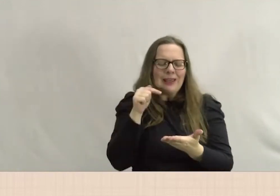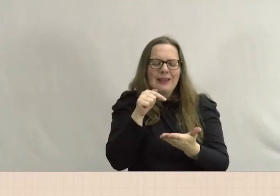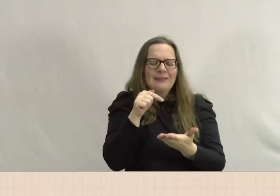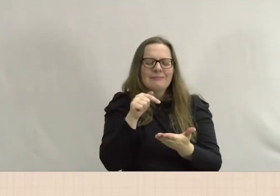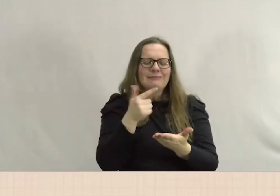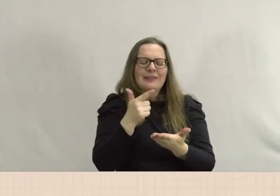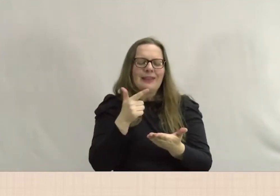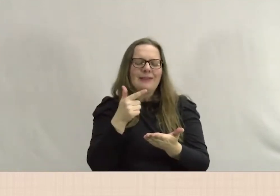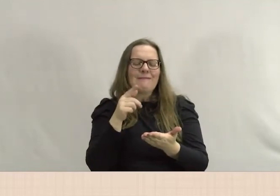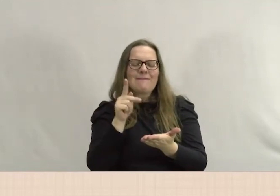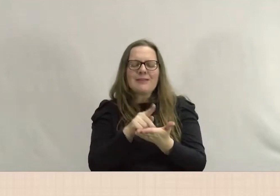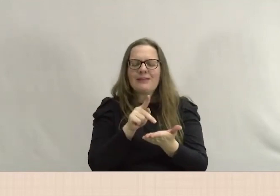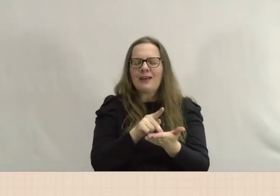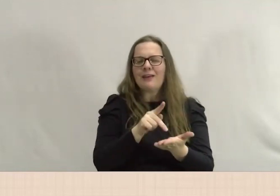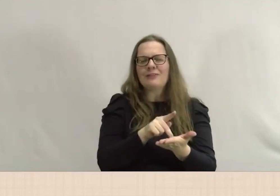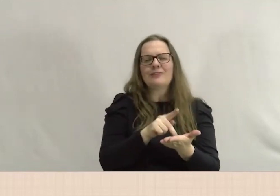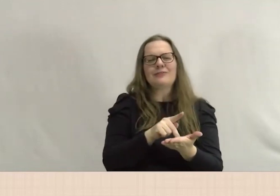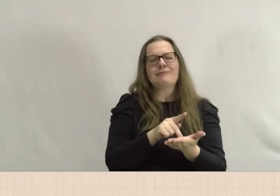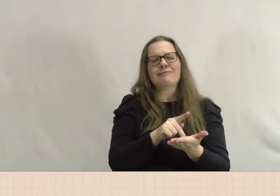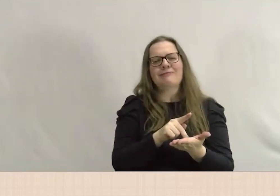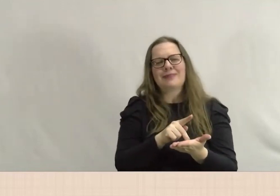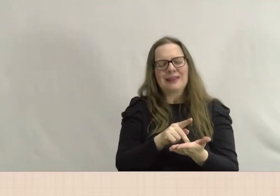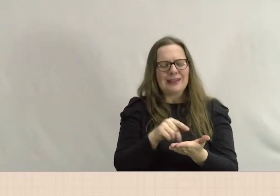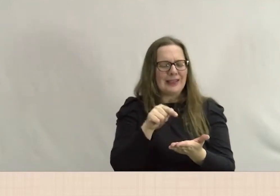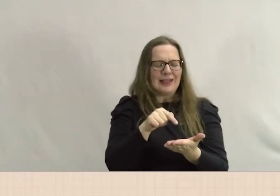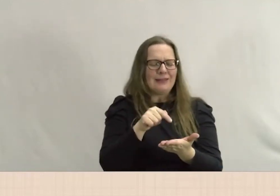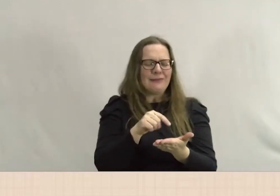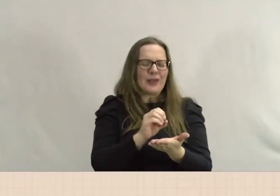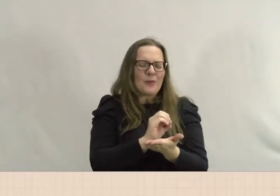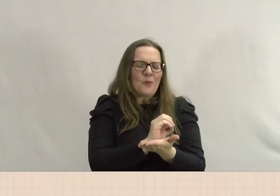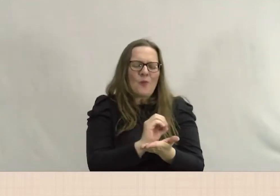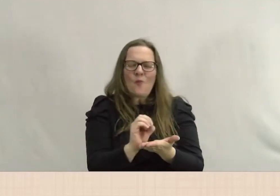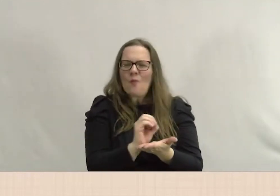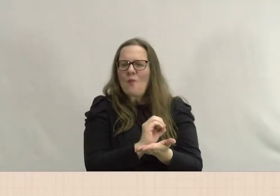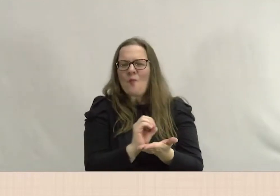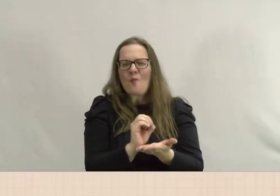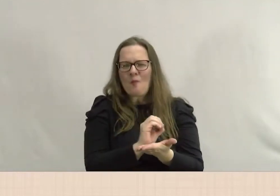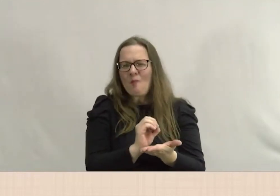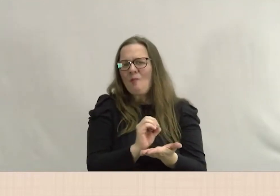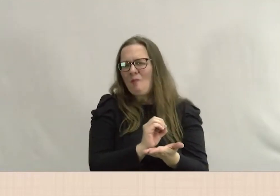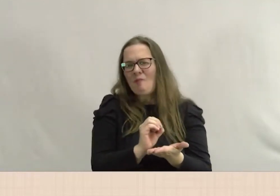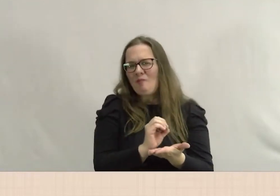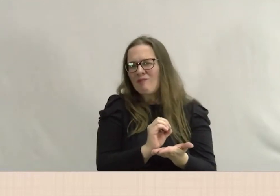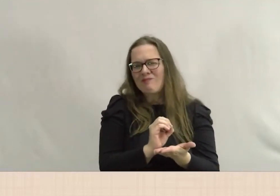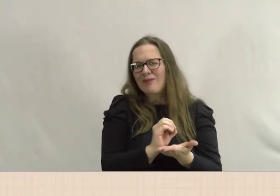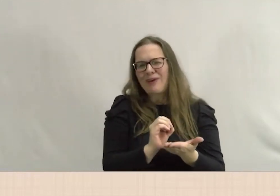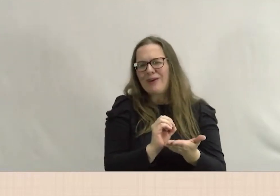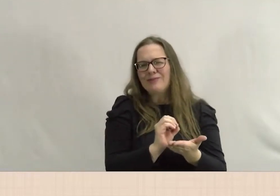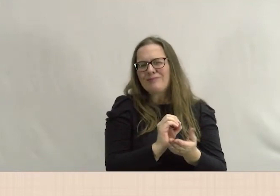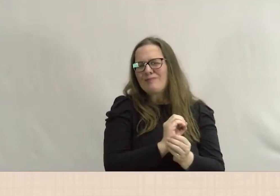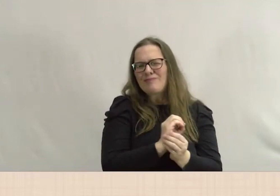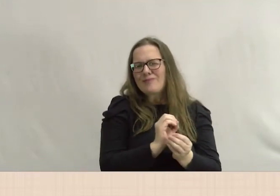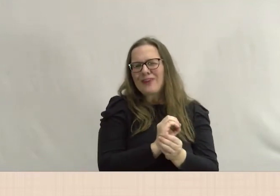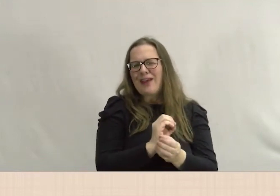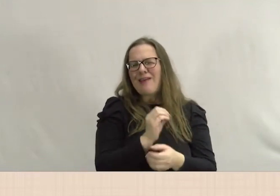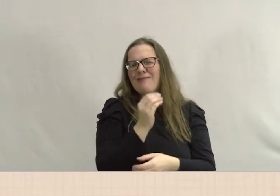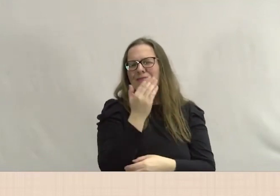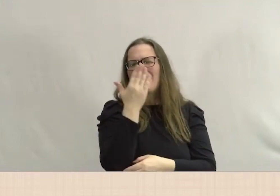dentro do homem, irmãos, é vácuo, vazio, nulidade,